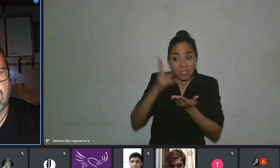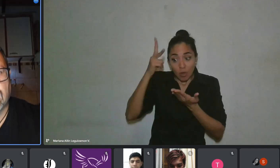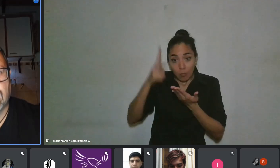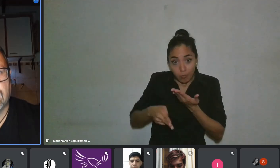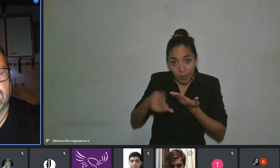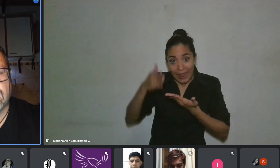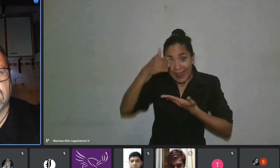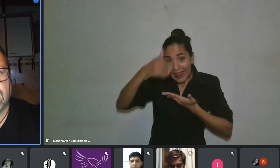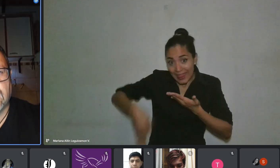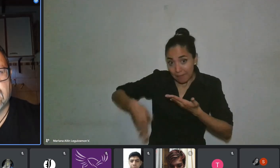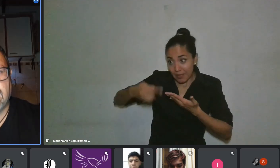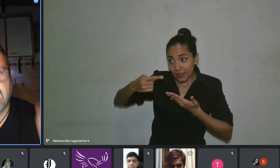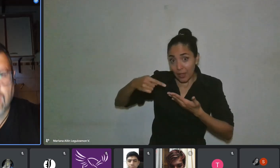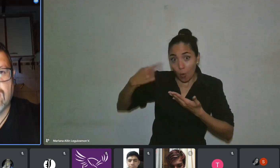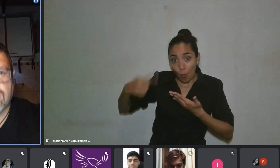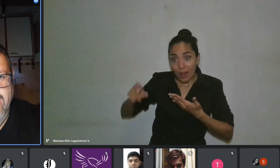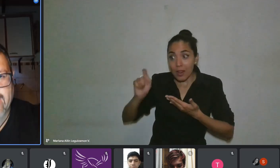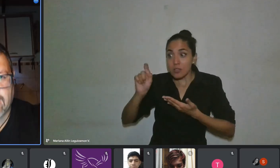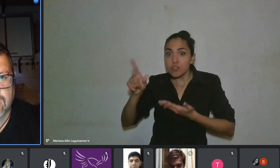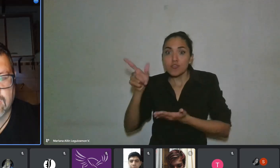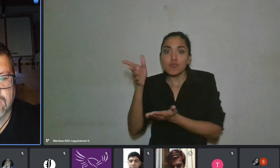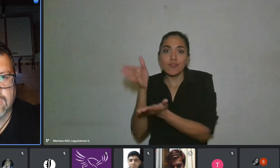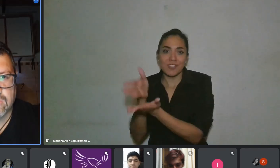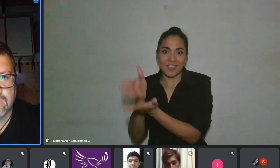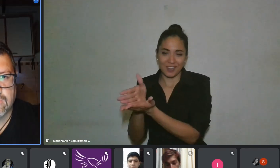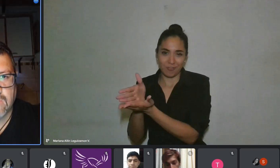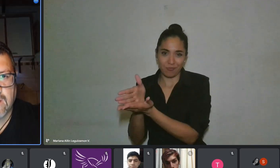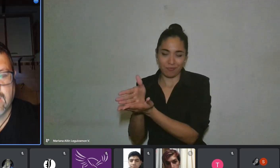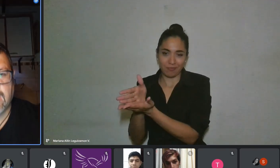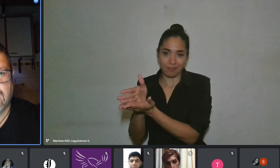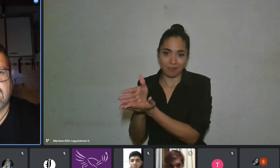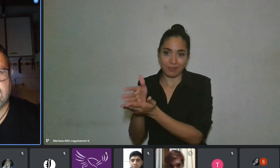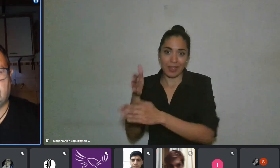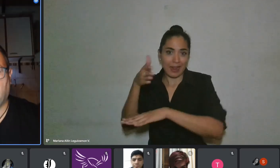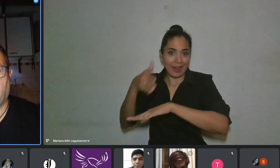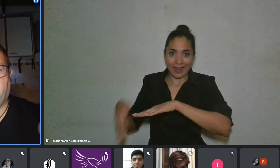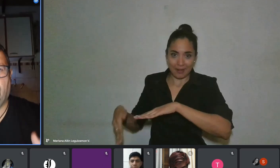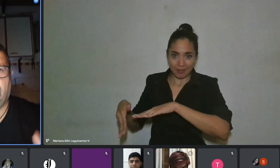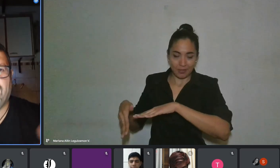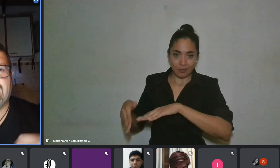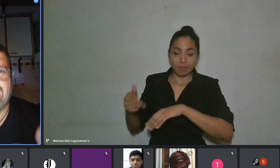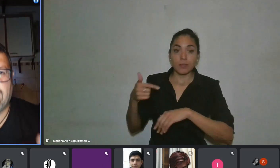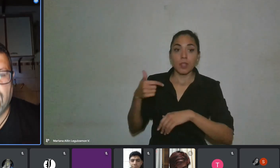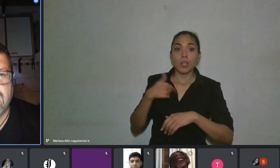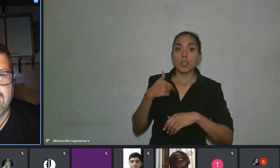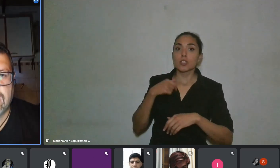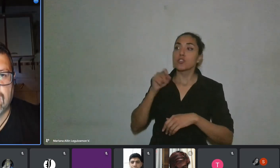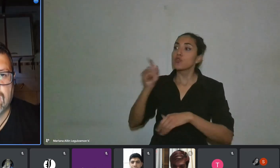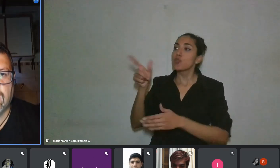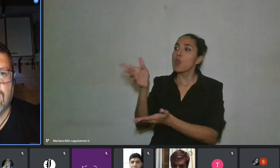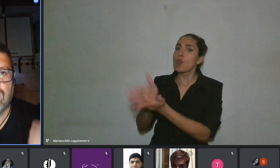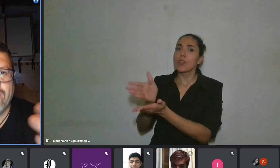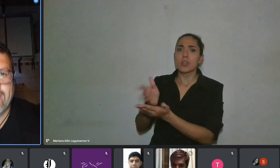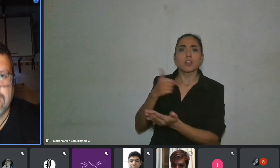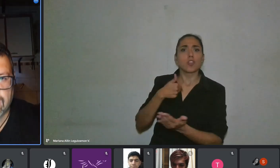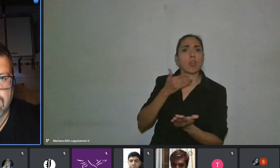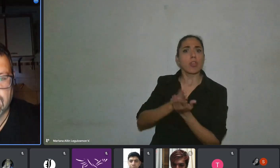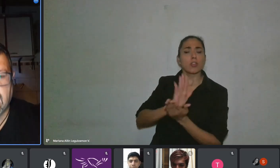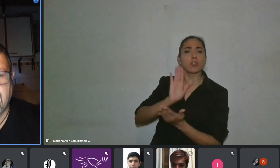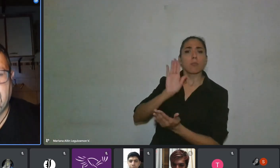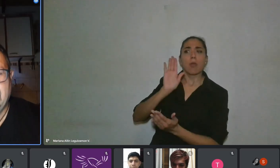derechos de mis conciudadanos. Es decir, yo no puedo afectar con mis derechos tus